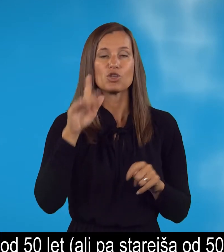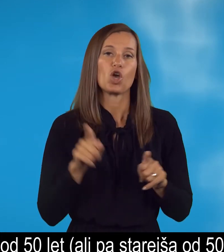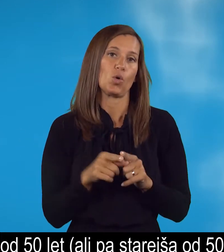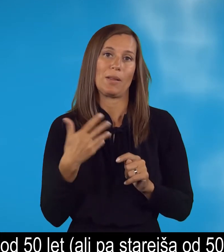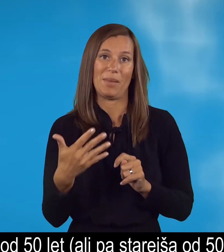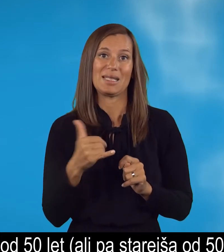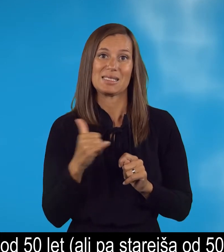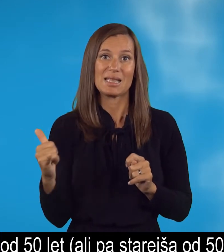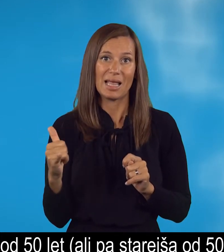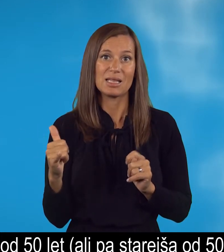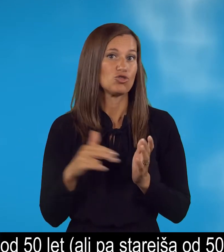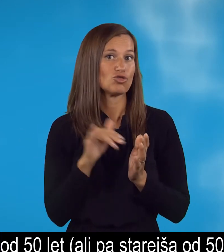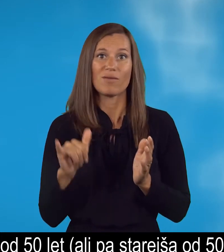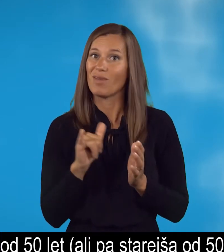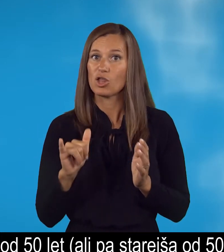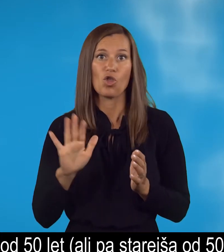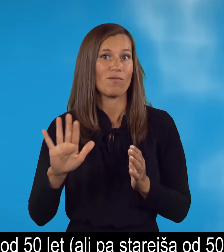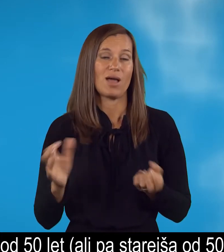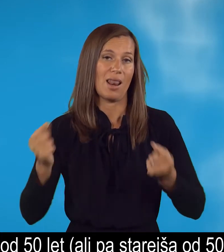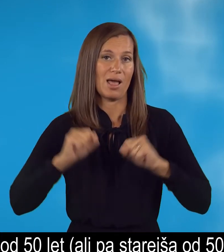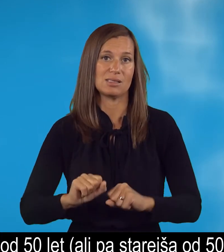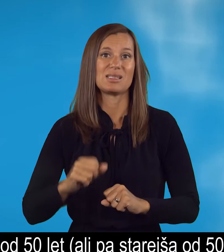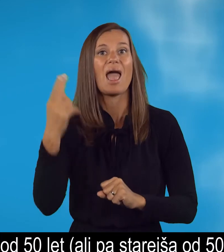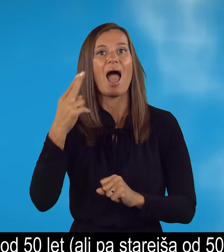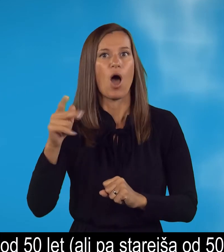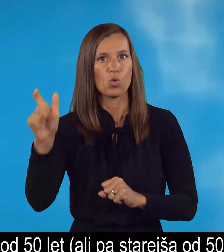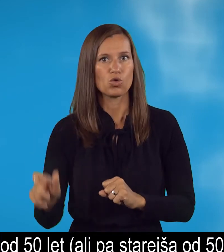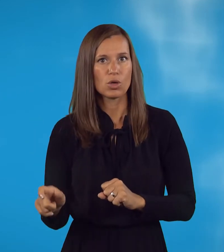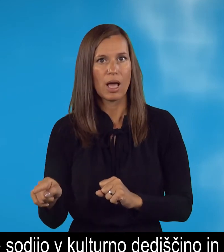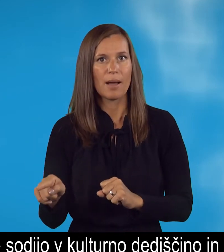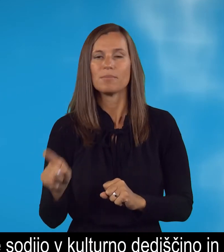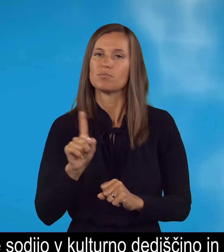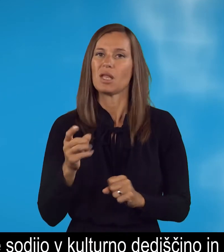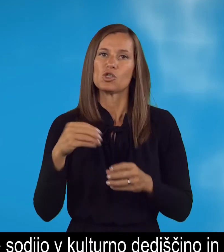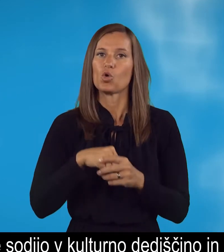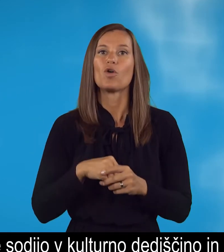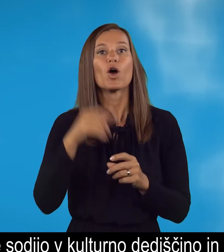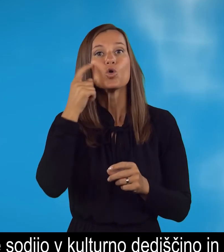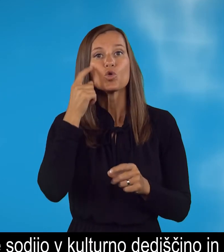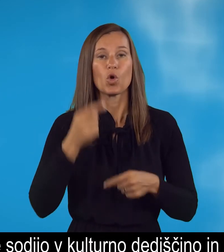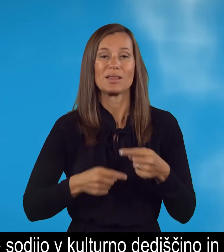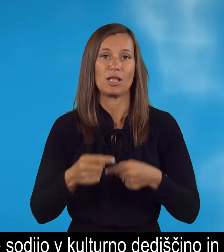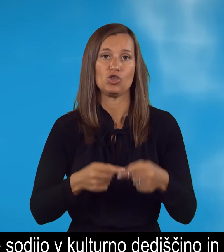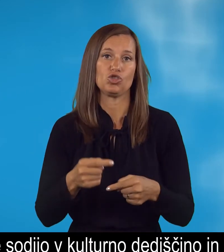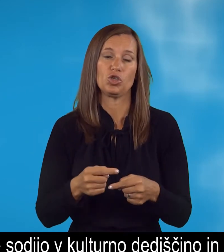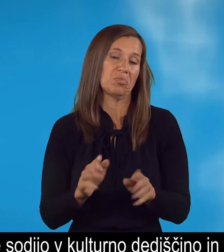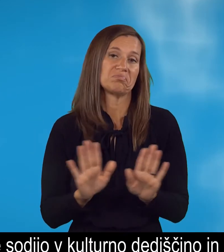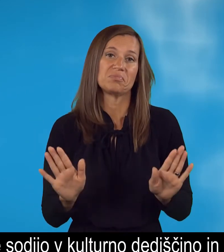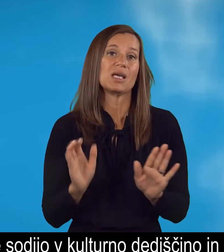od 50 let in še vedno v lasti avtorja, ne sodijo v kulturno dediščino in zanje ni